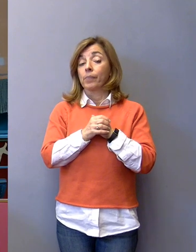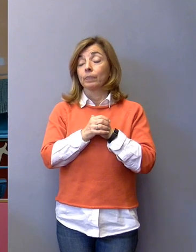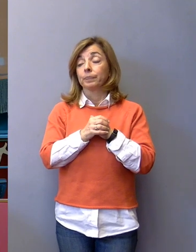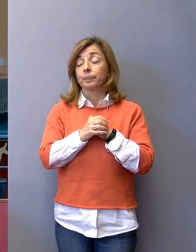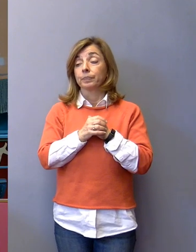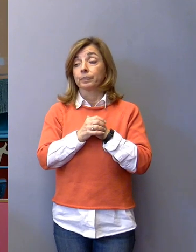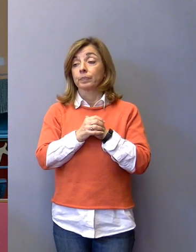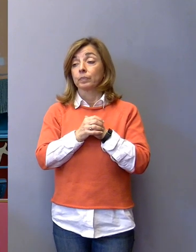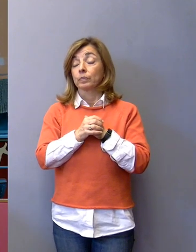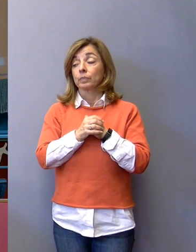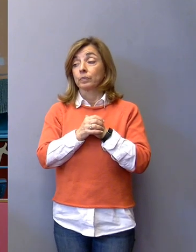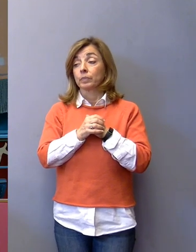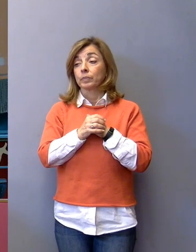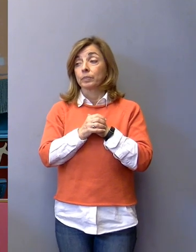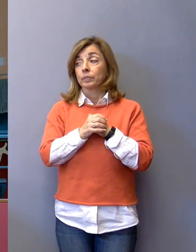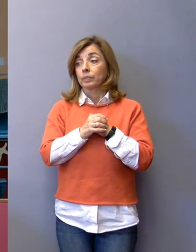allora